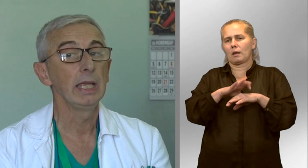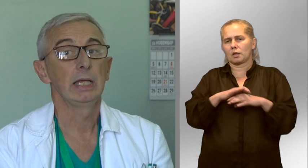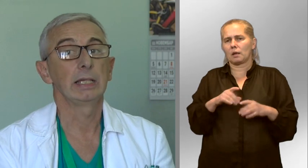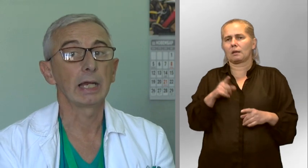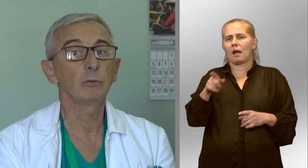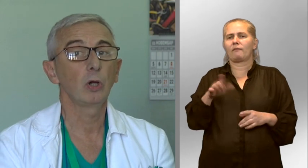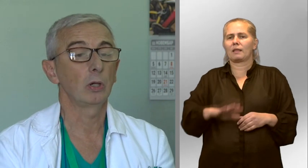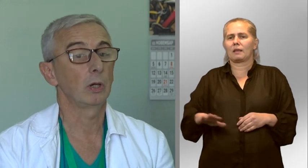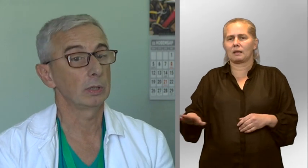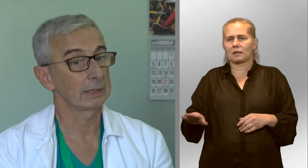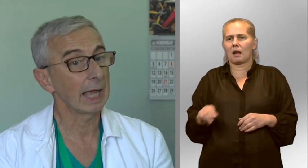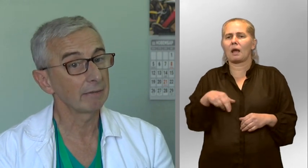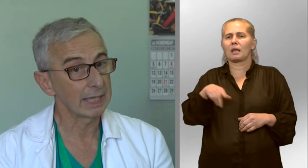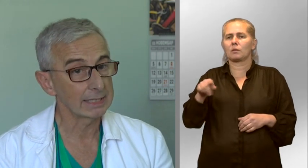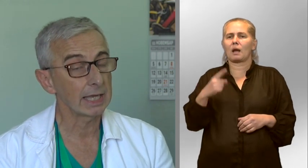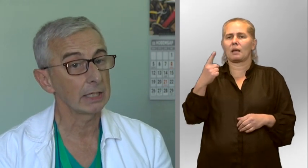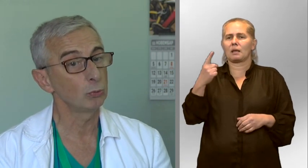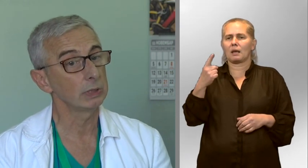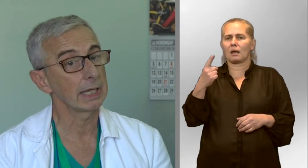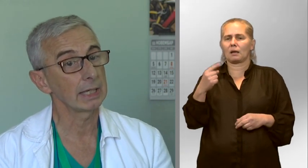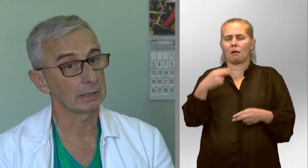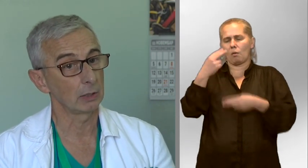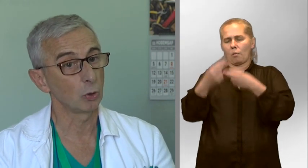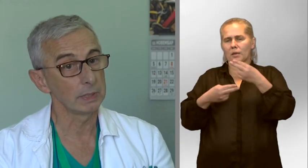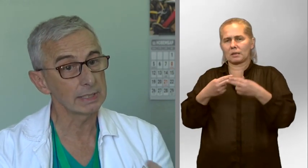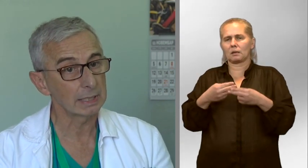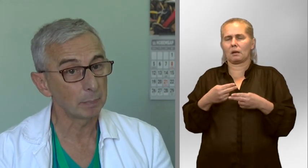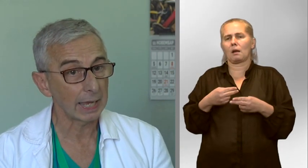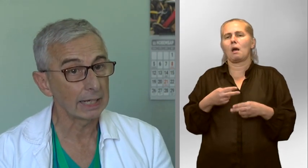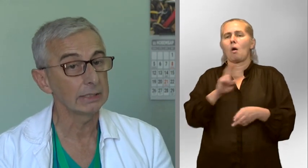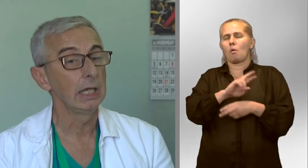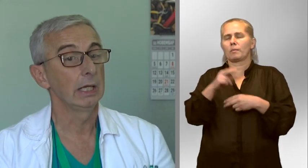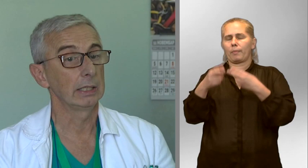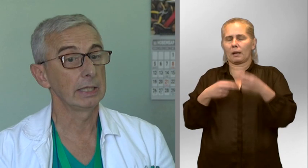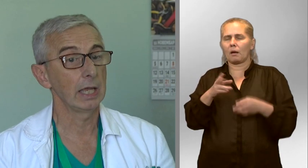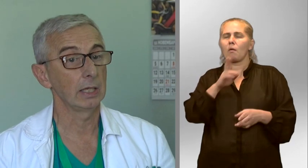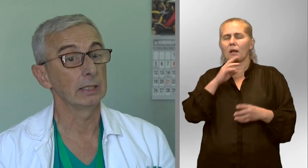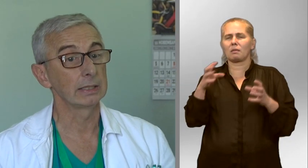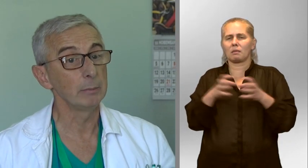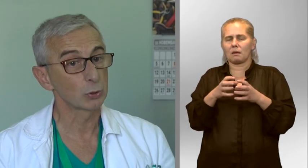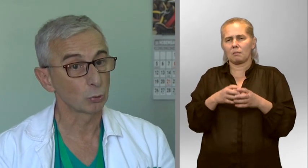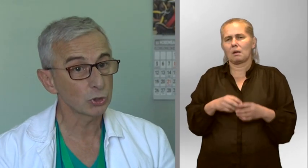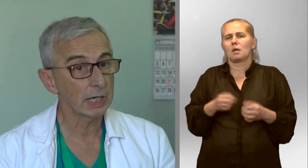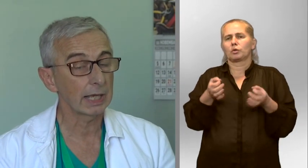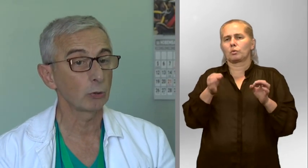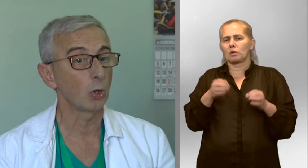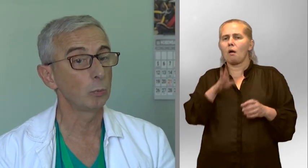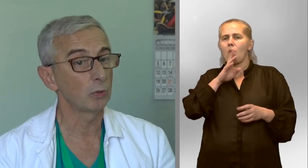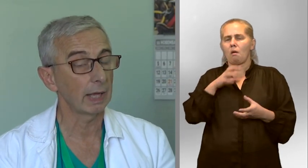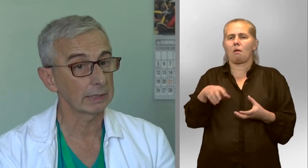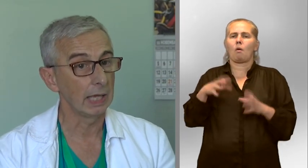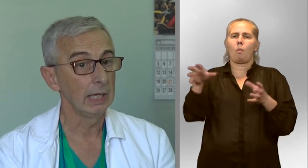lečenja. Naravno, takva deca idu na jedan komisijski pregled gde tim stručnjaka